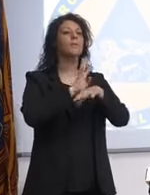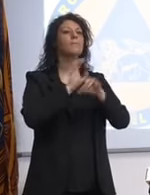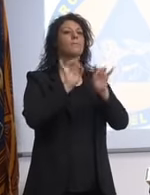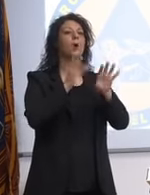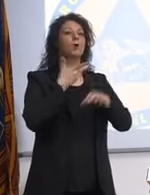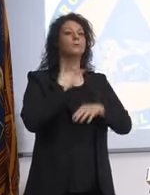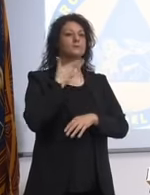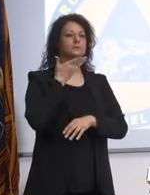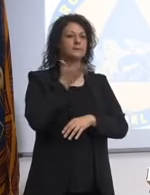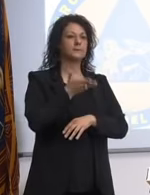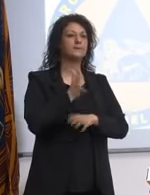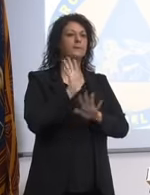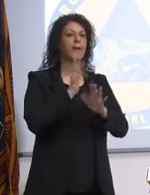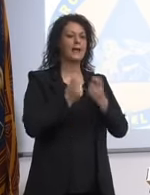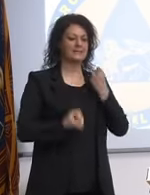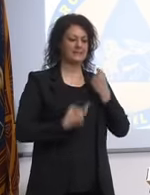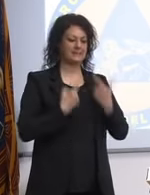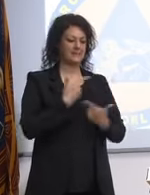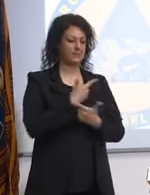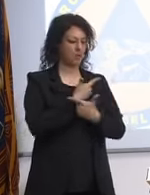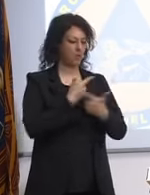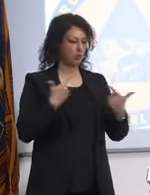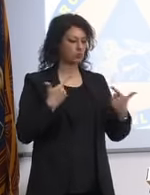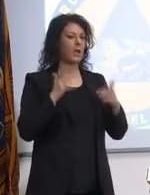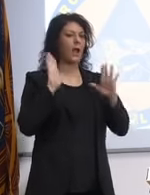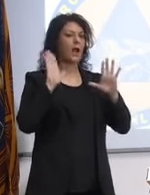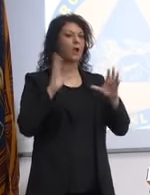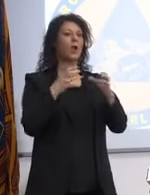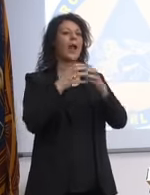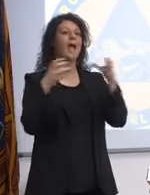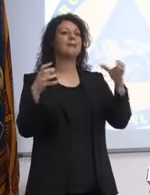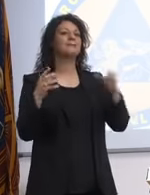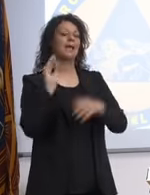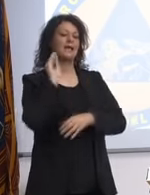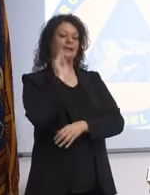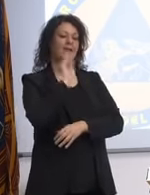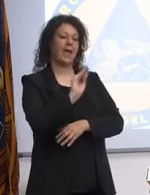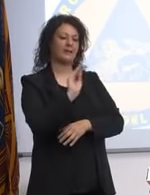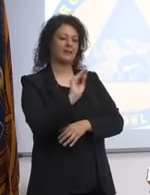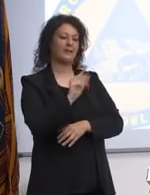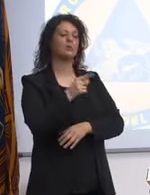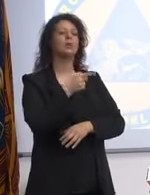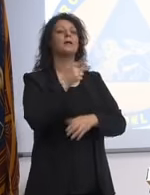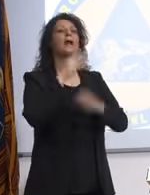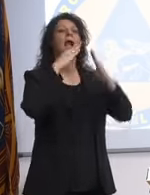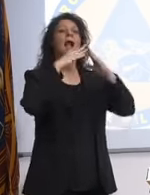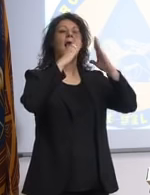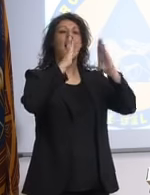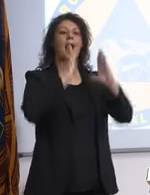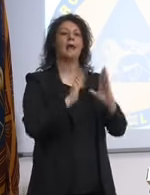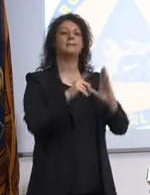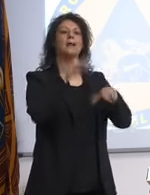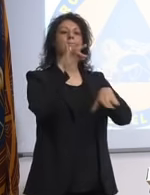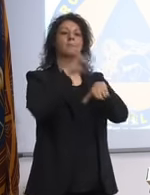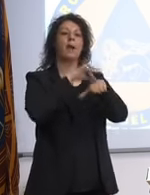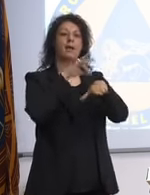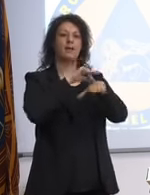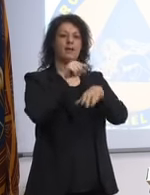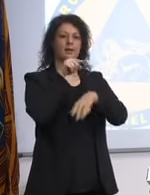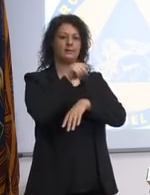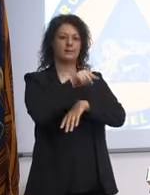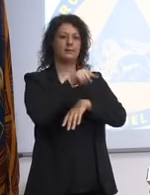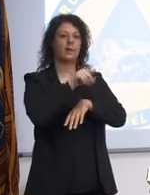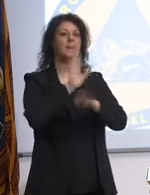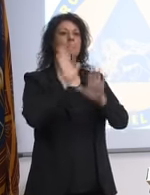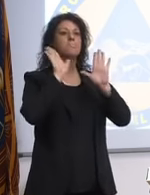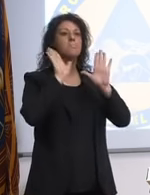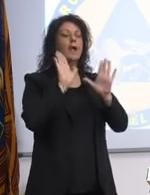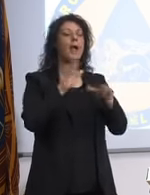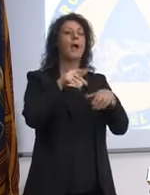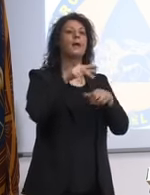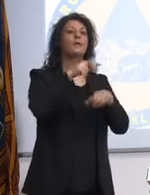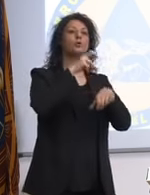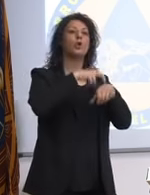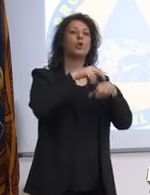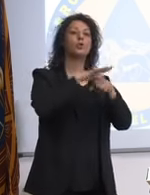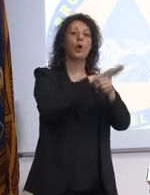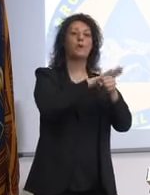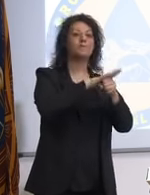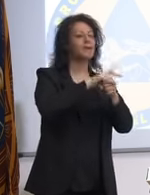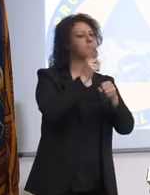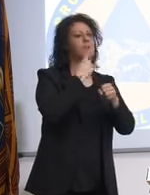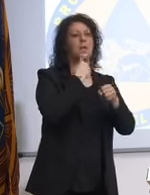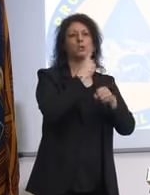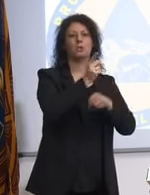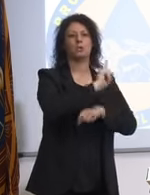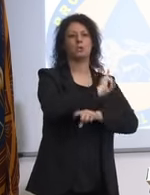di rimanere a casa in malattia, ma il medico si rifiuta perché dice che essendo solo il test sierologico, anche